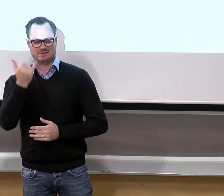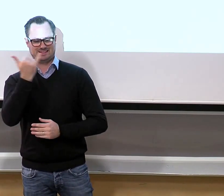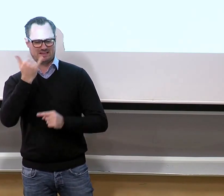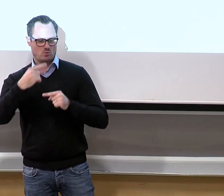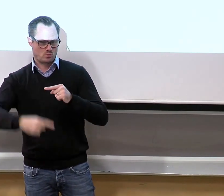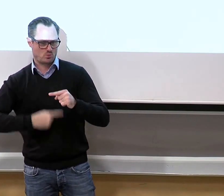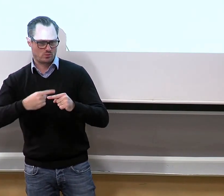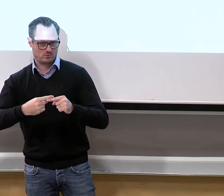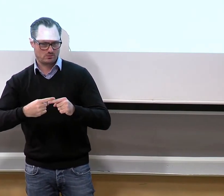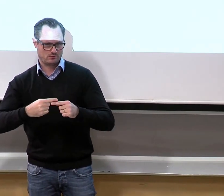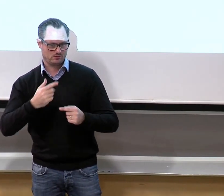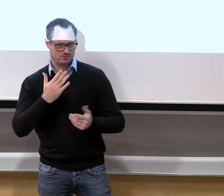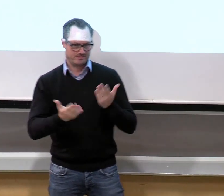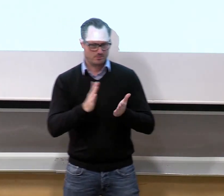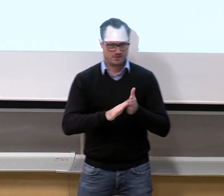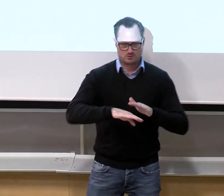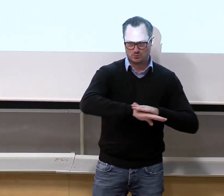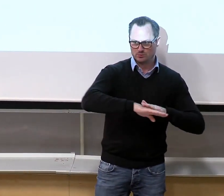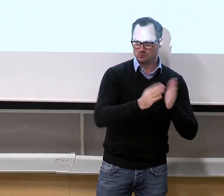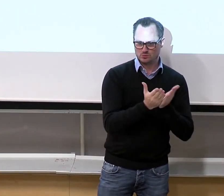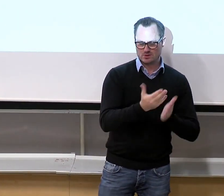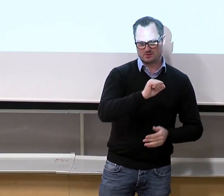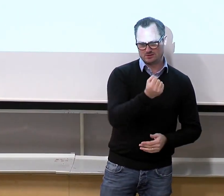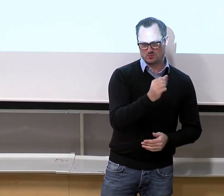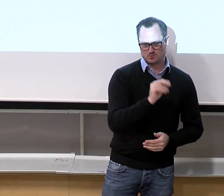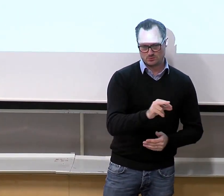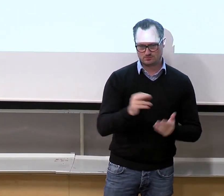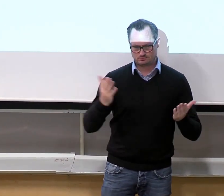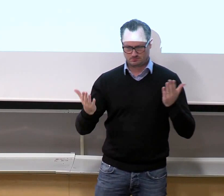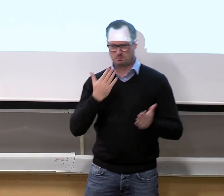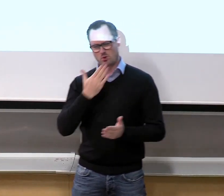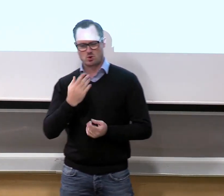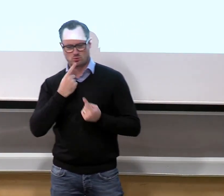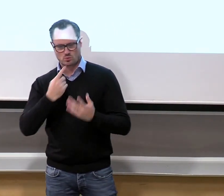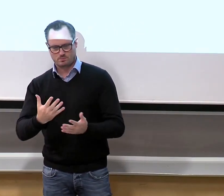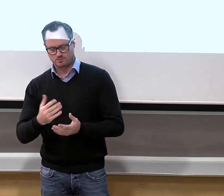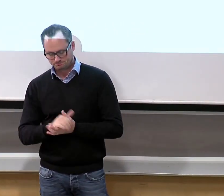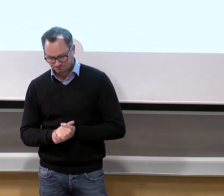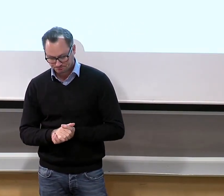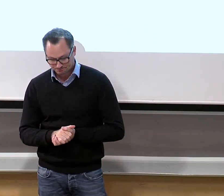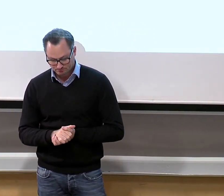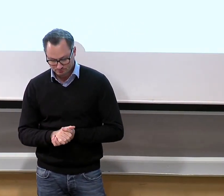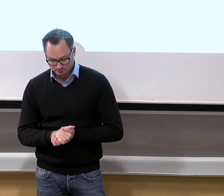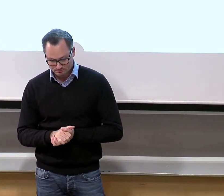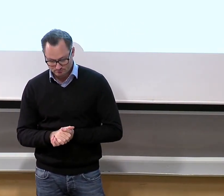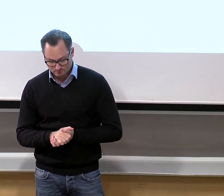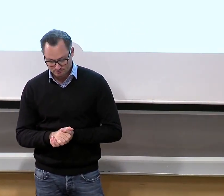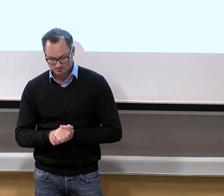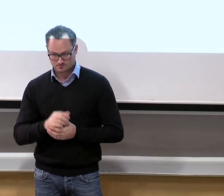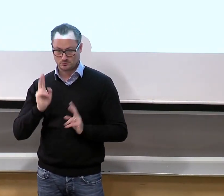Och man brukar kalla de här för dövskolor. Och man går ju då i 10 år, en 10-årig grundskola